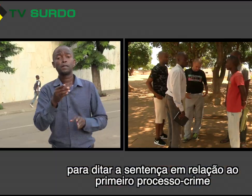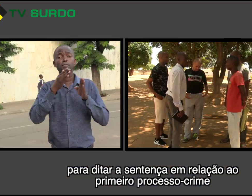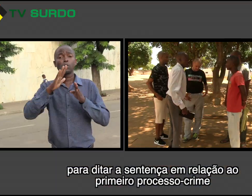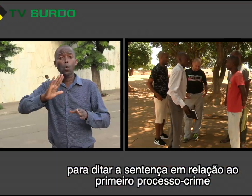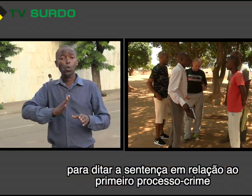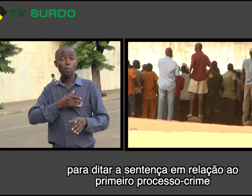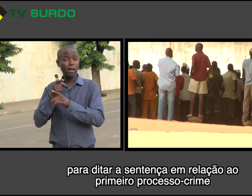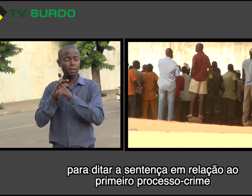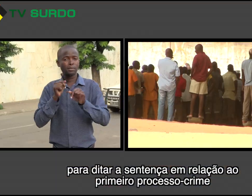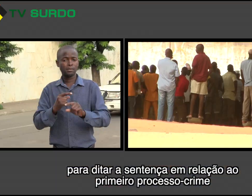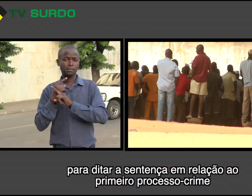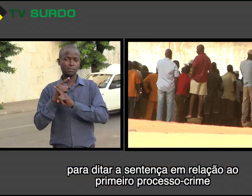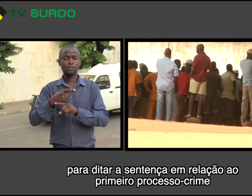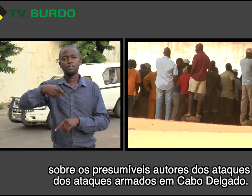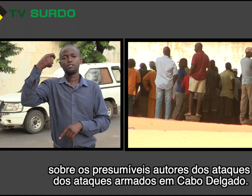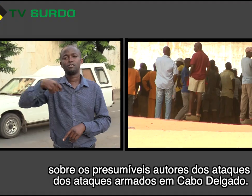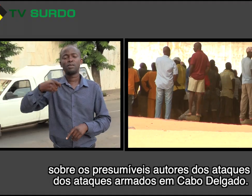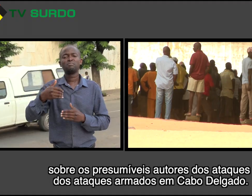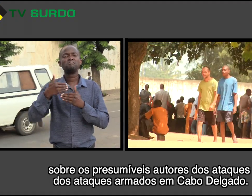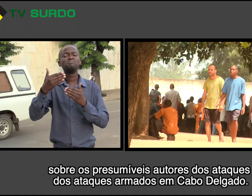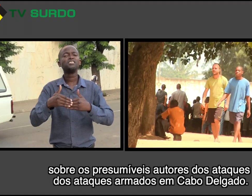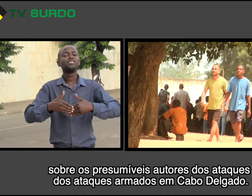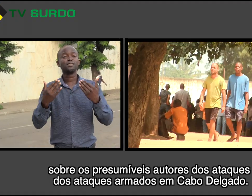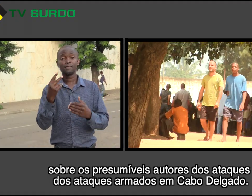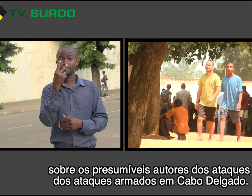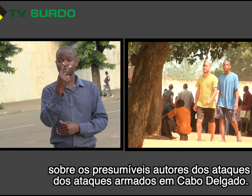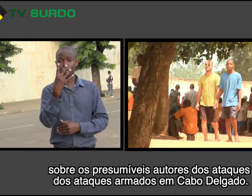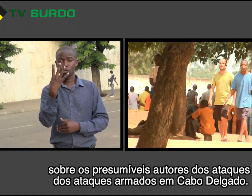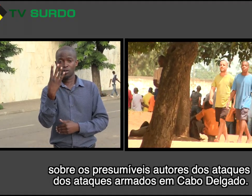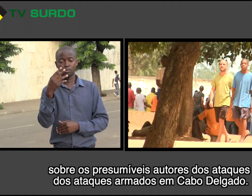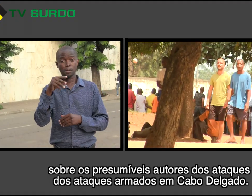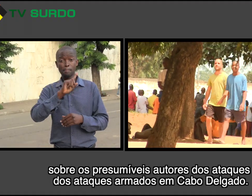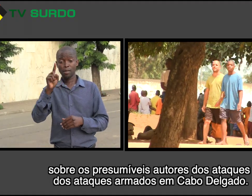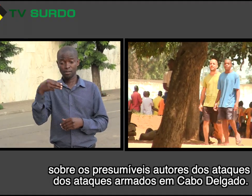primeiro processo de crime sobre os presumíveis autores dos ataques armados em Cabo Delgado.